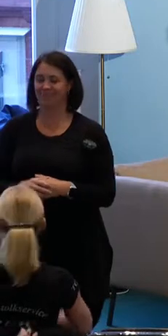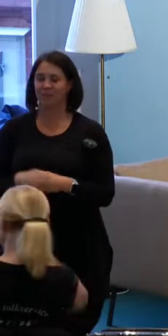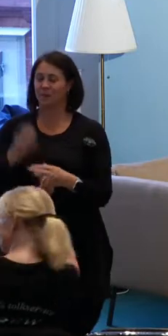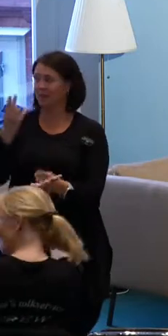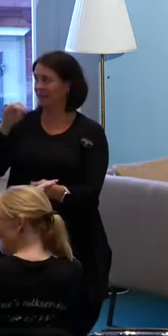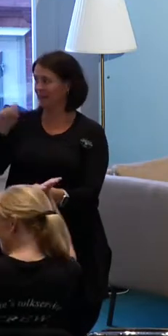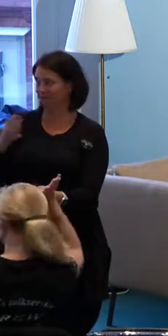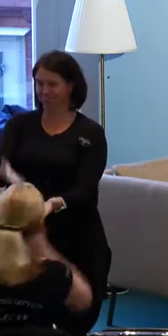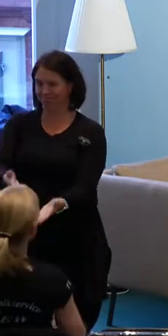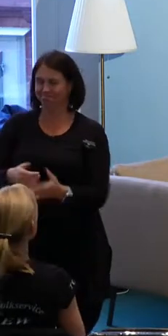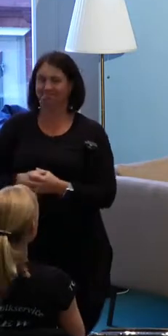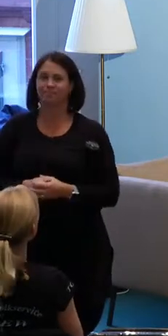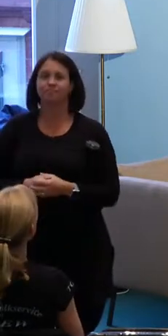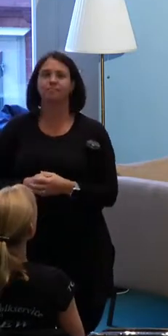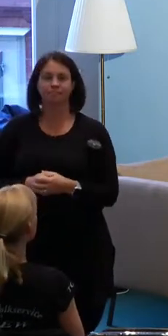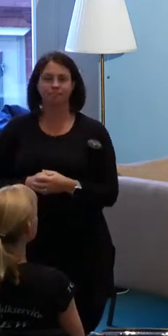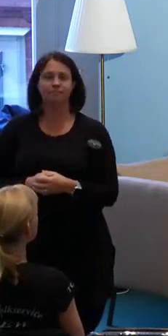Ulrika.